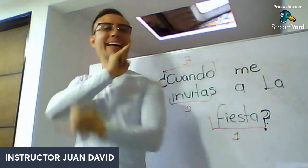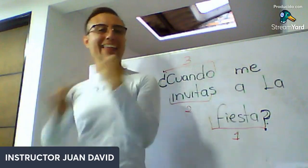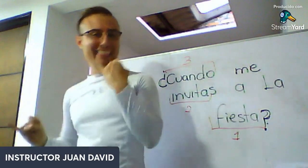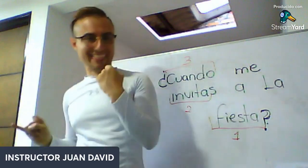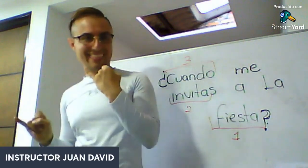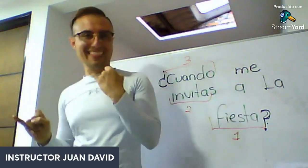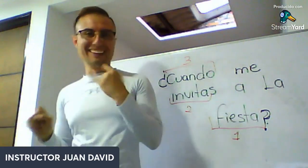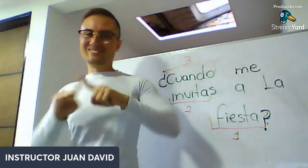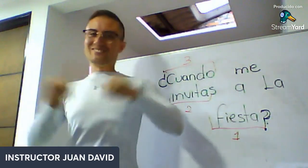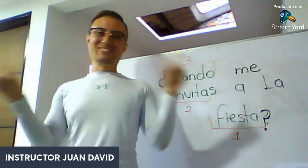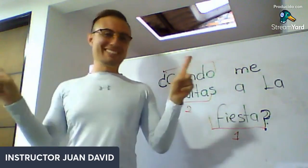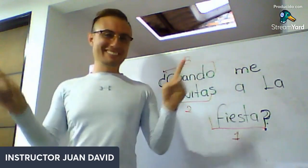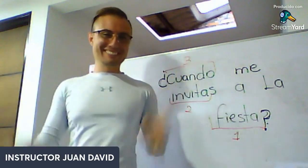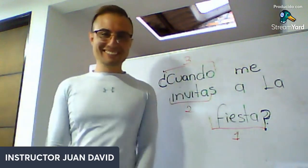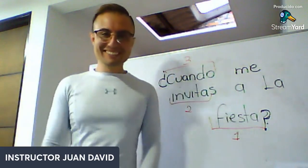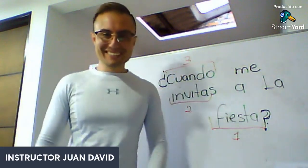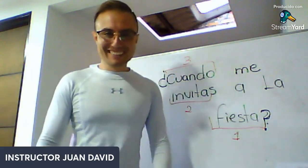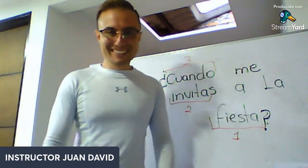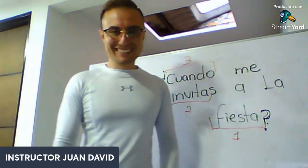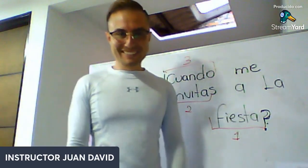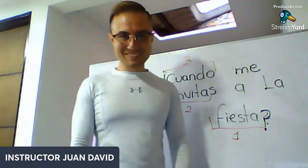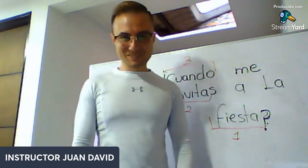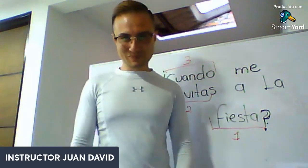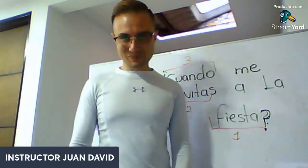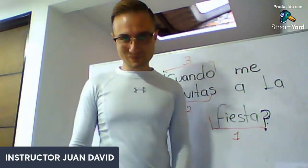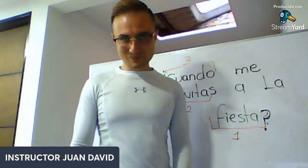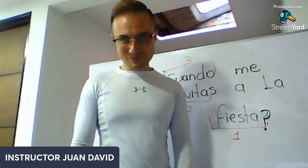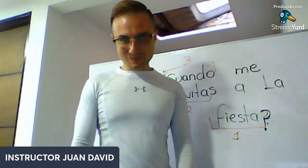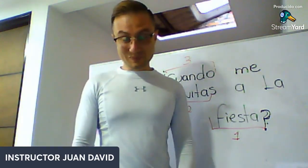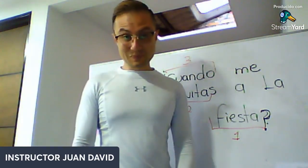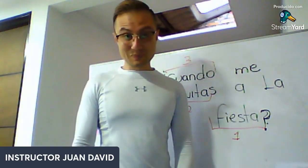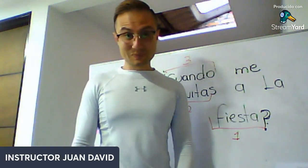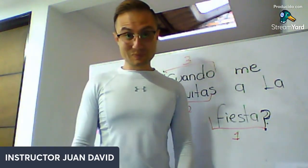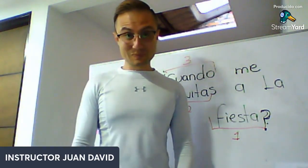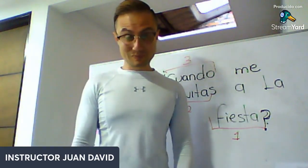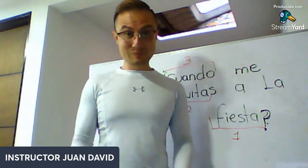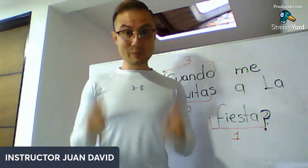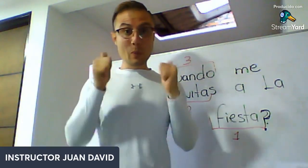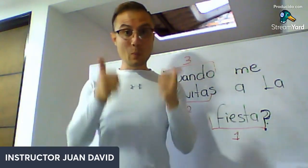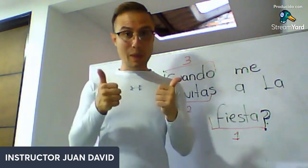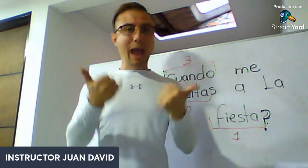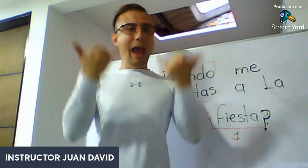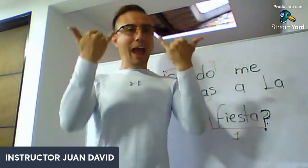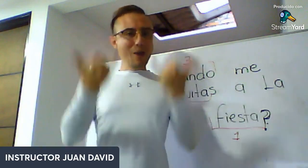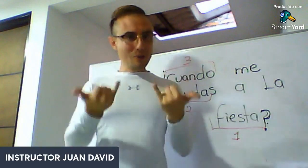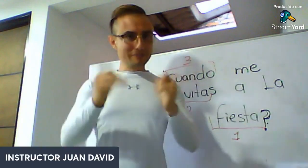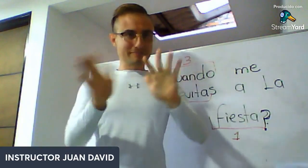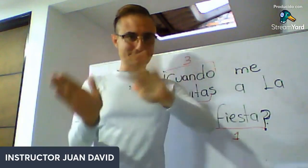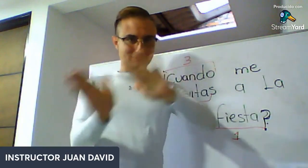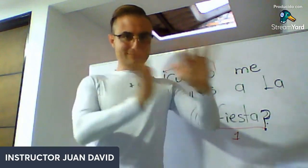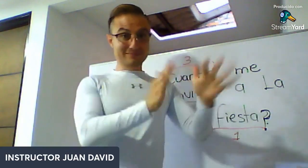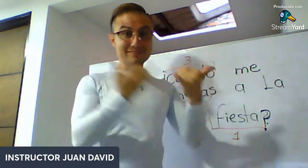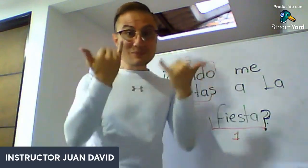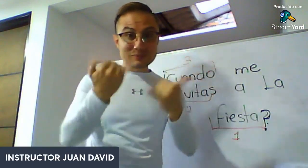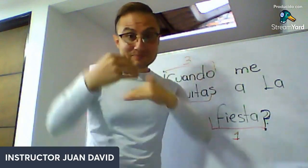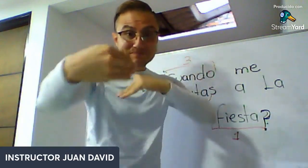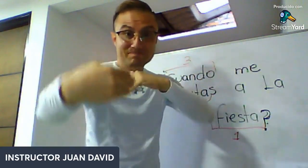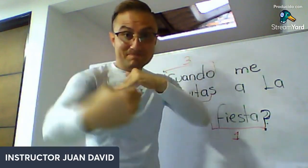también las preguntas siempre van al final o van a decir ay no pero es que el español es así diferente recuérdenlo porque en lengua de señas es muy